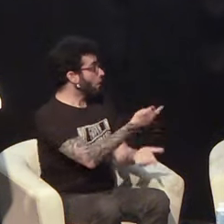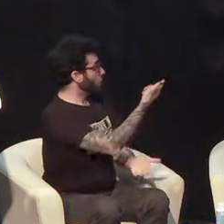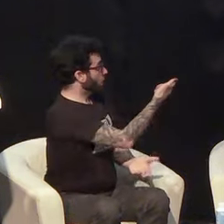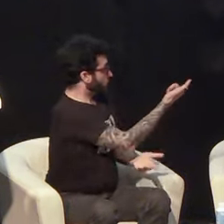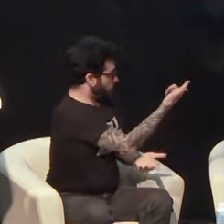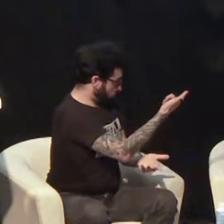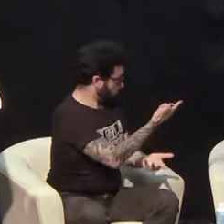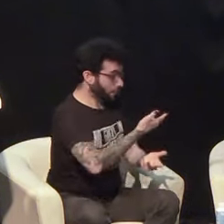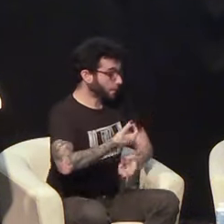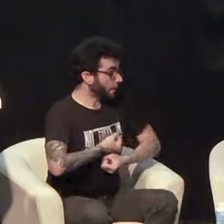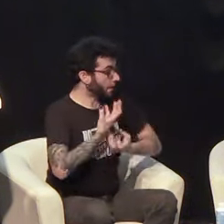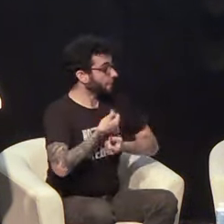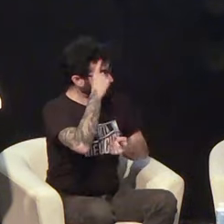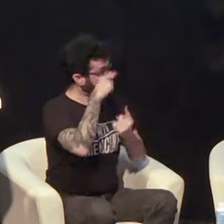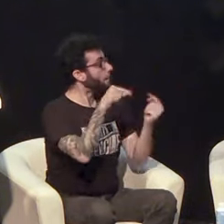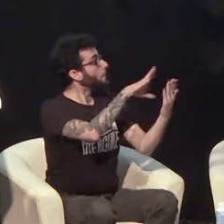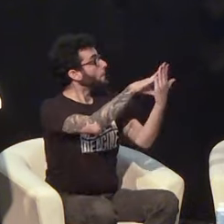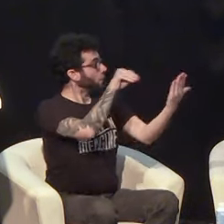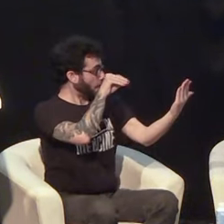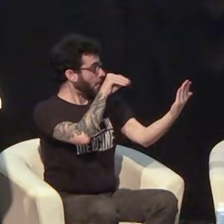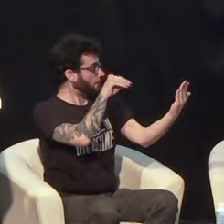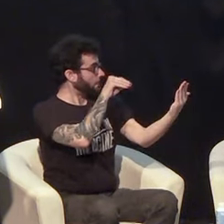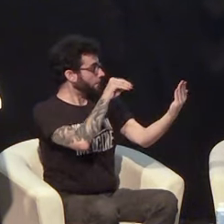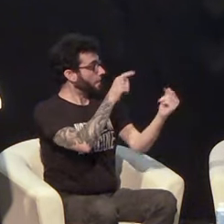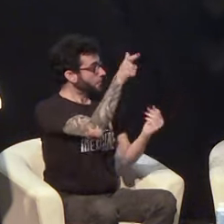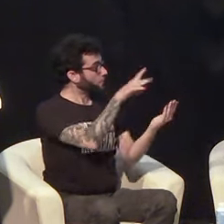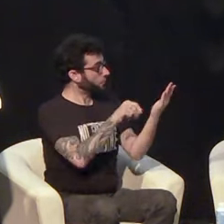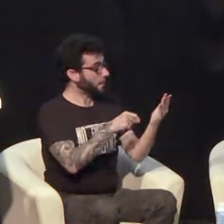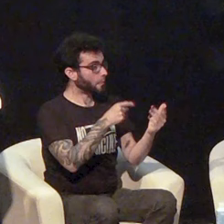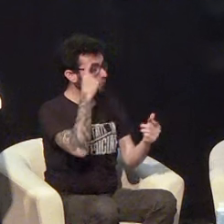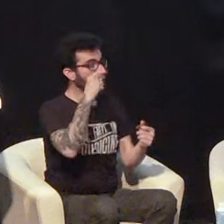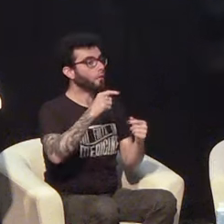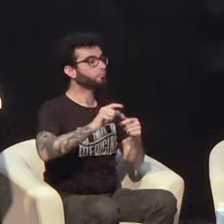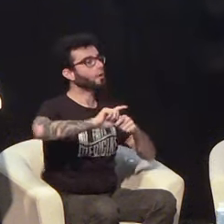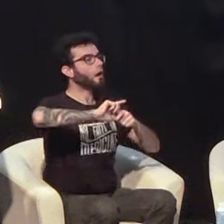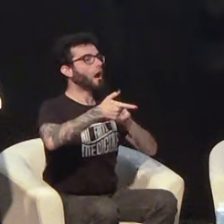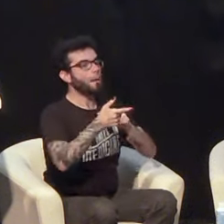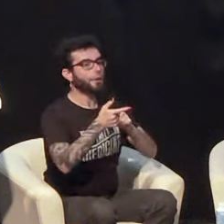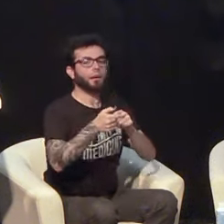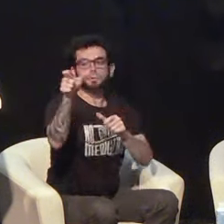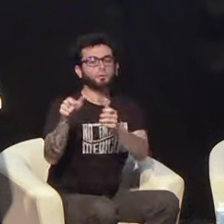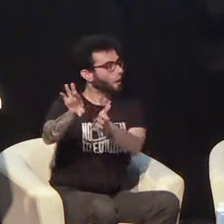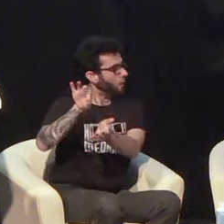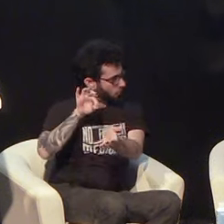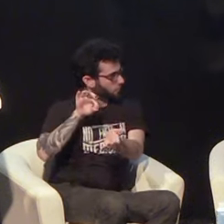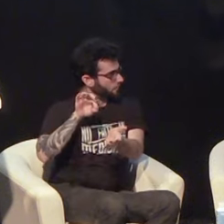Quand j'ai préparé cette table ronde, et là, non.